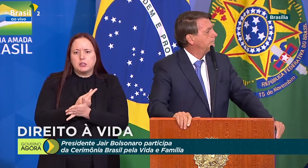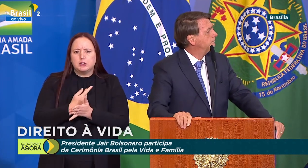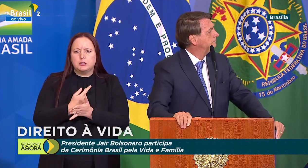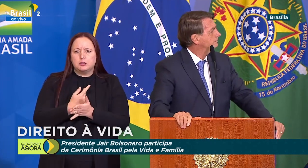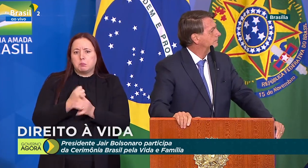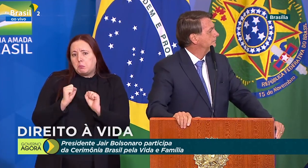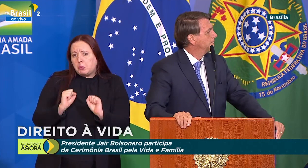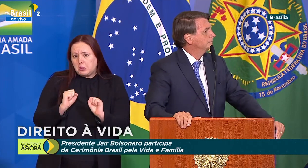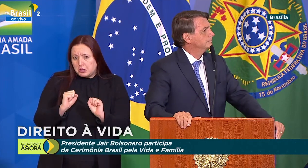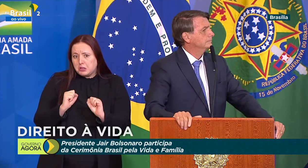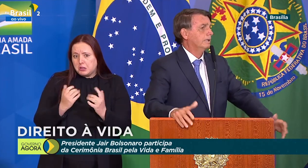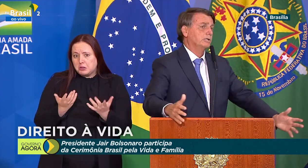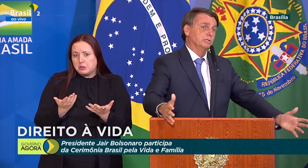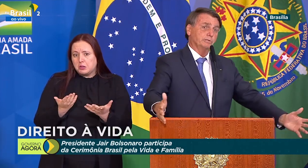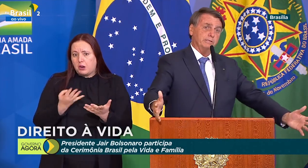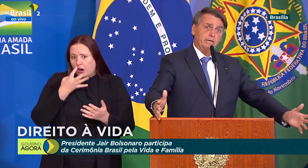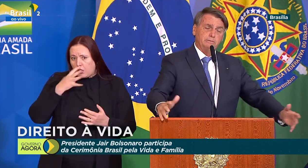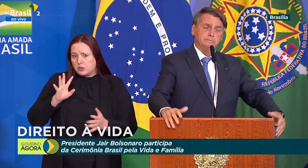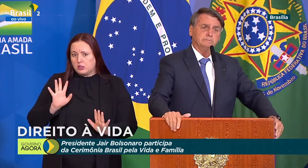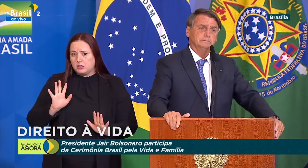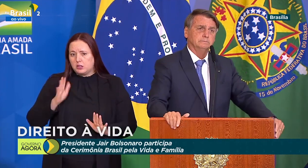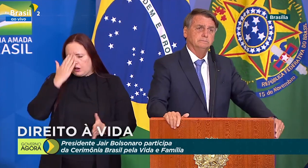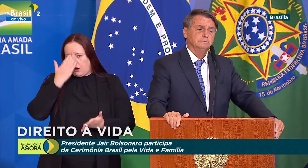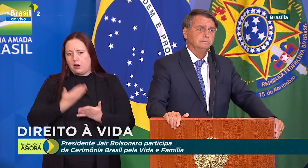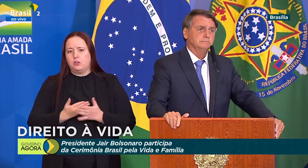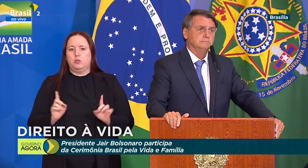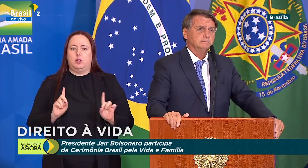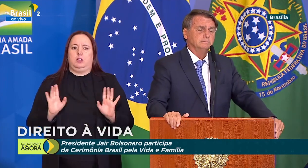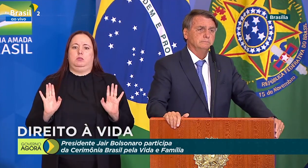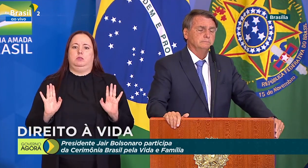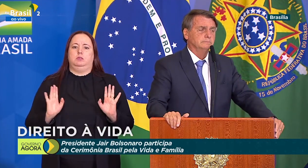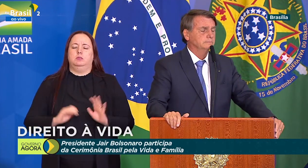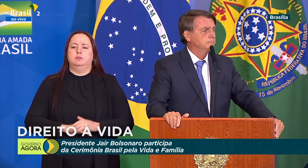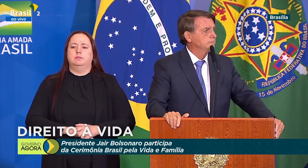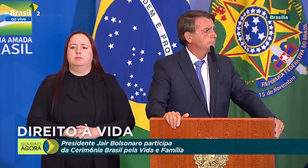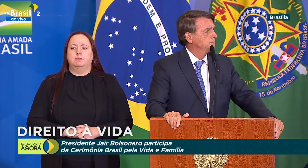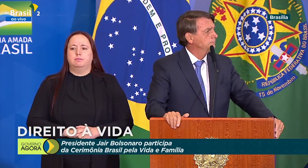poderia eu acredito que não